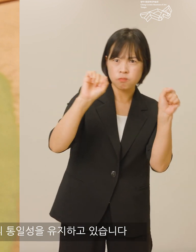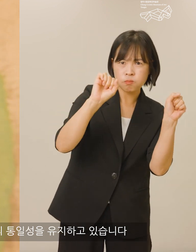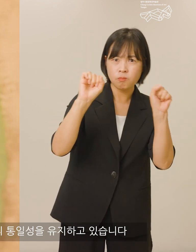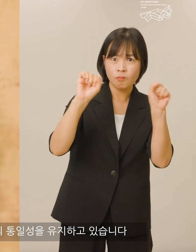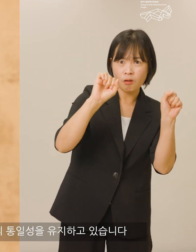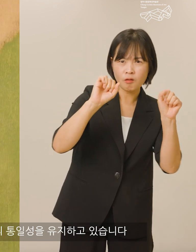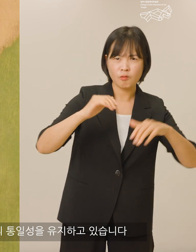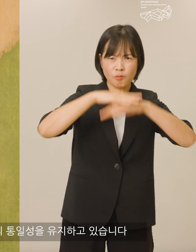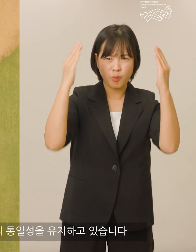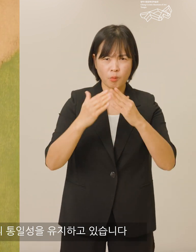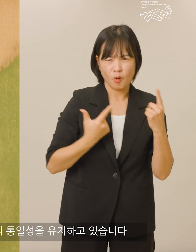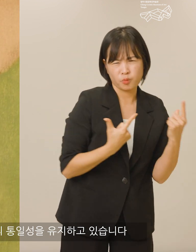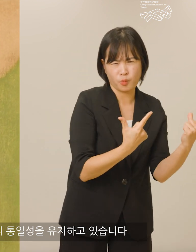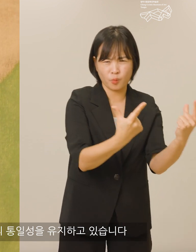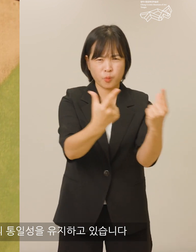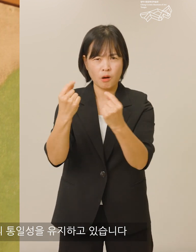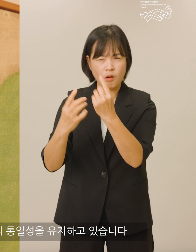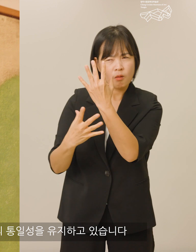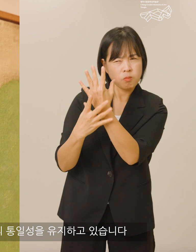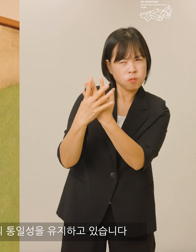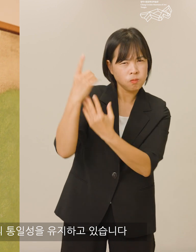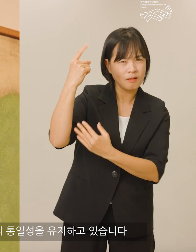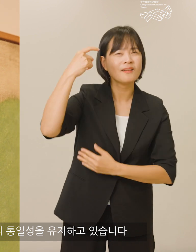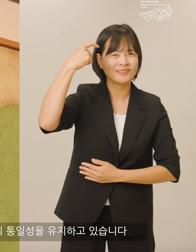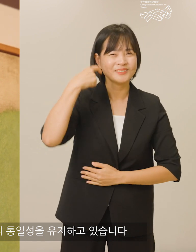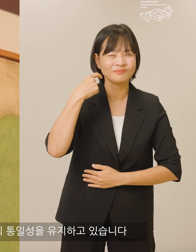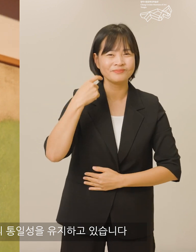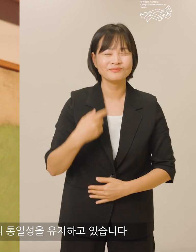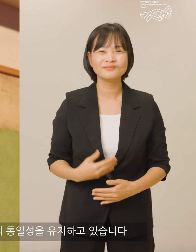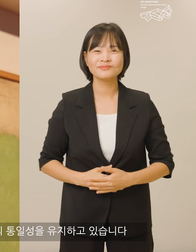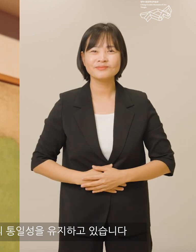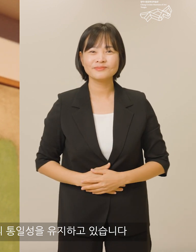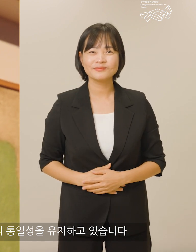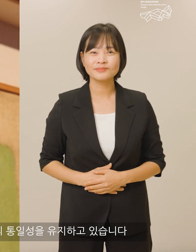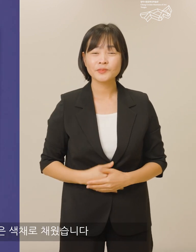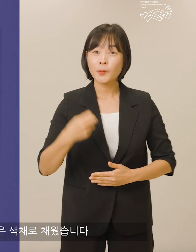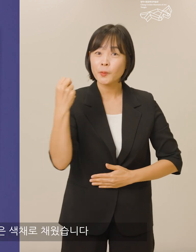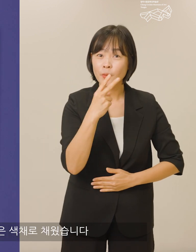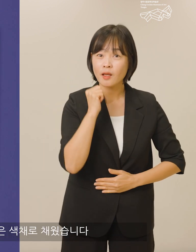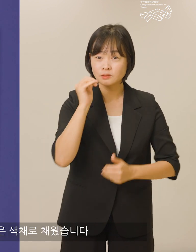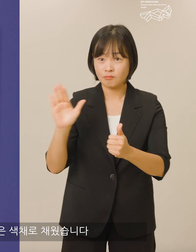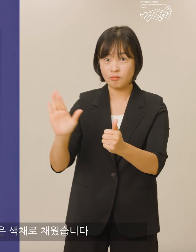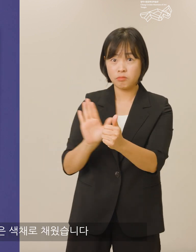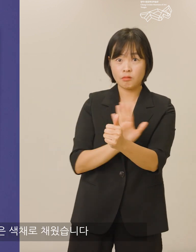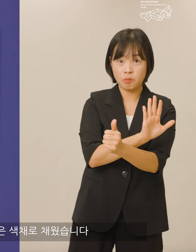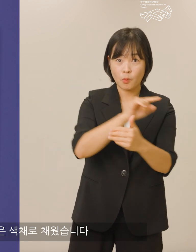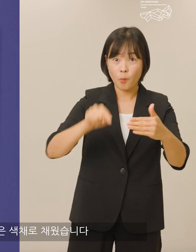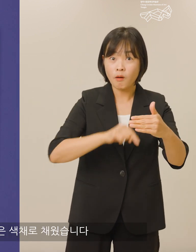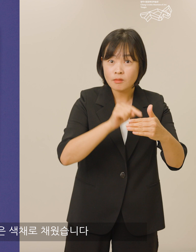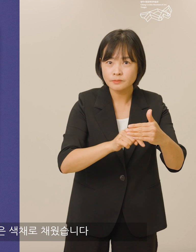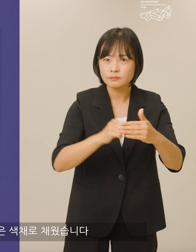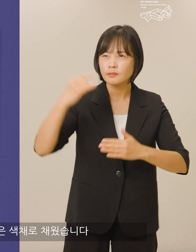오른쪽으로 기울여서 전체적으로 방향의 통일성을 유지하고 있습니다. 또한 갈색조의